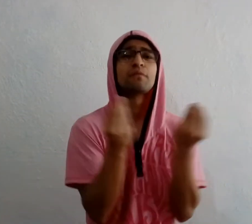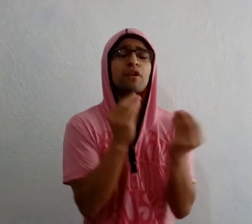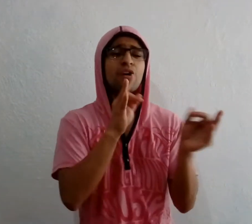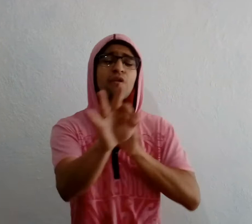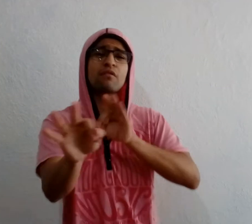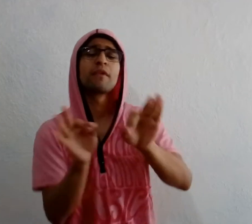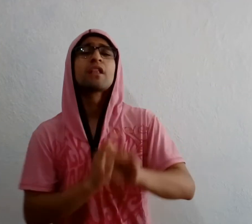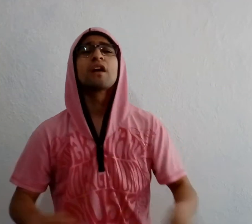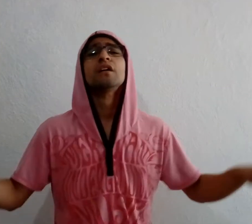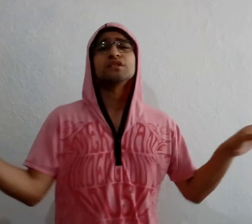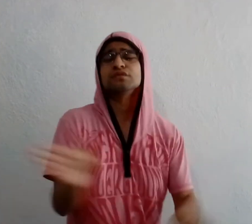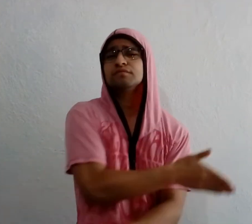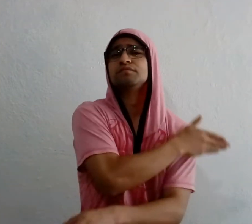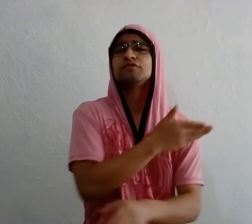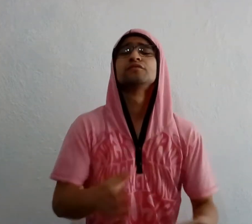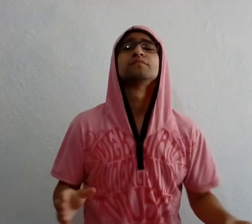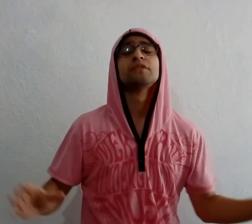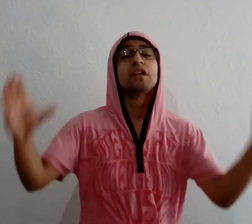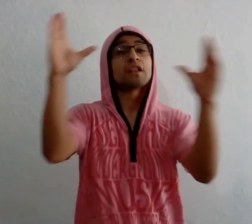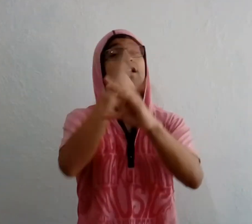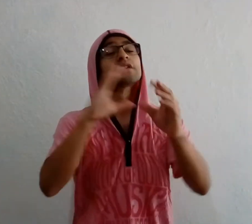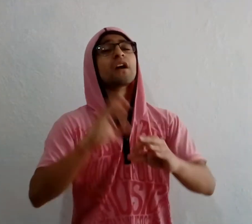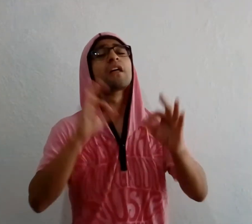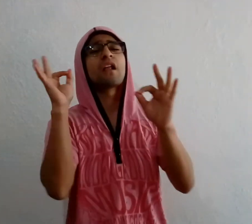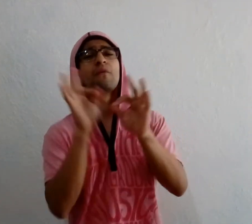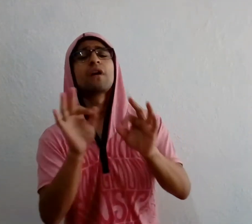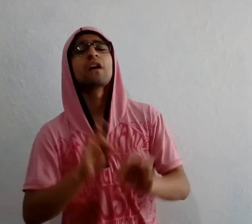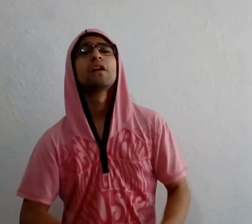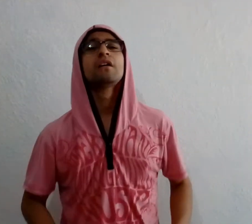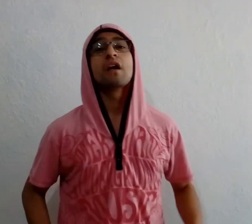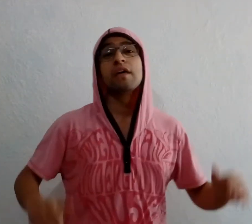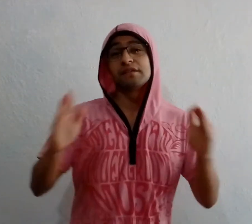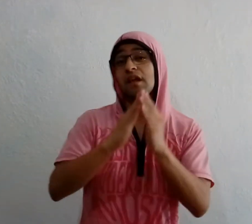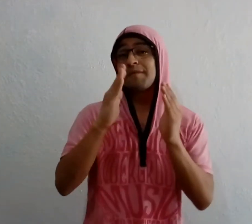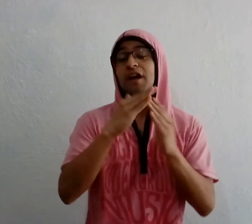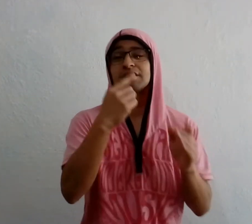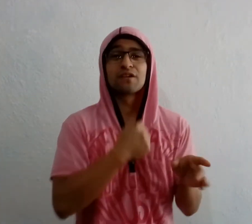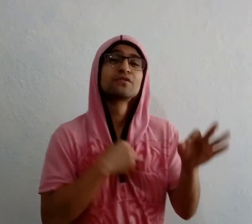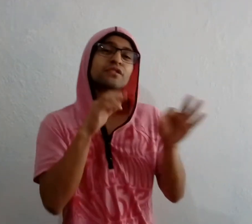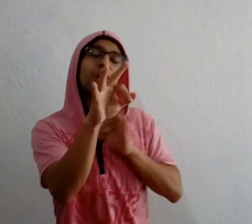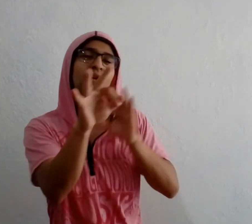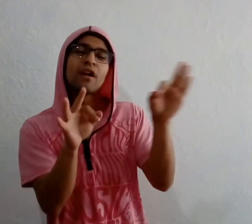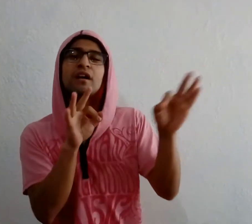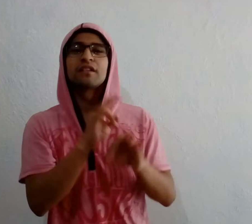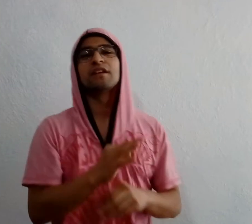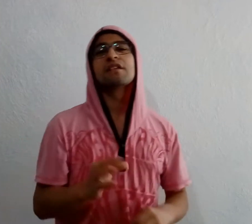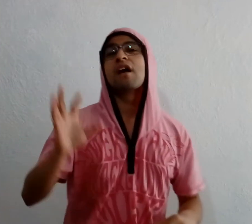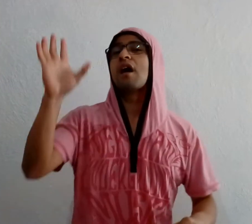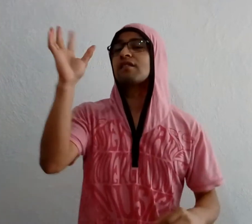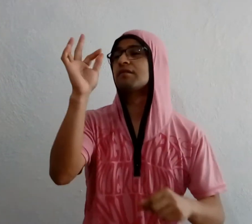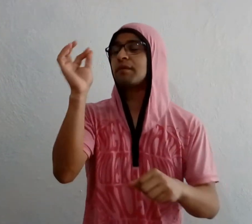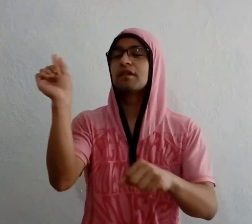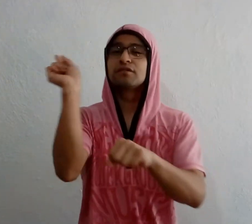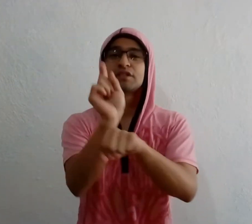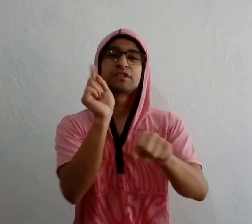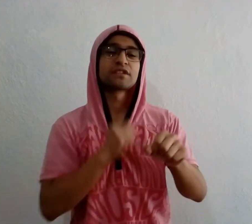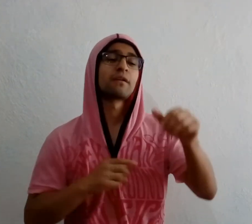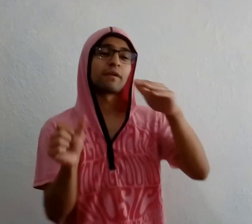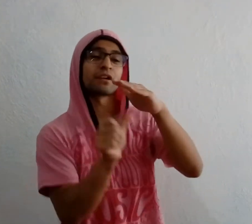la colmena. Zoom, zoom, lírica de la buena. Desde mi casa conectado a la antena, liberamos 60 barras